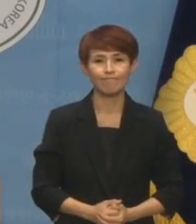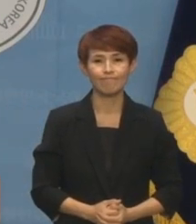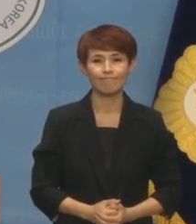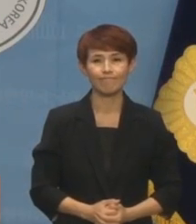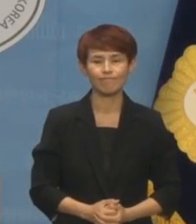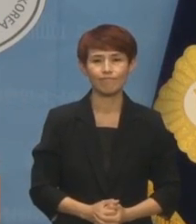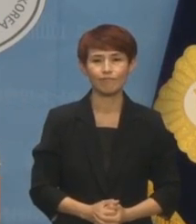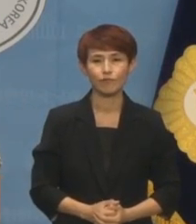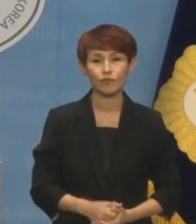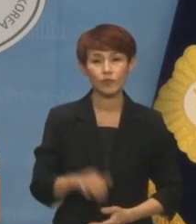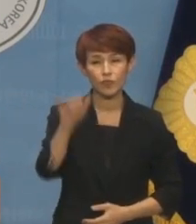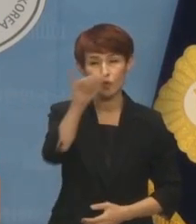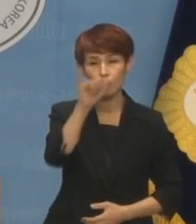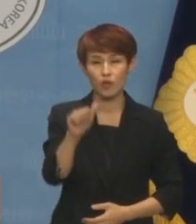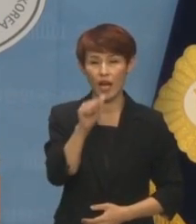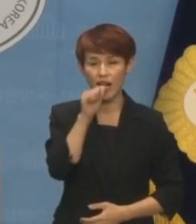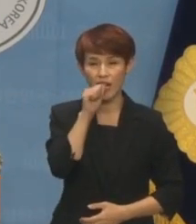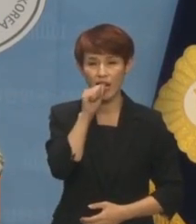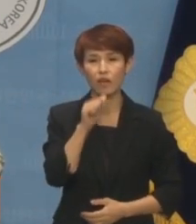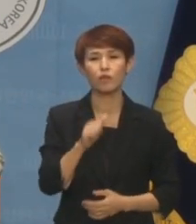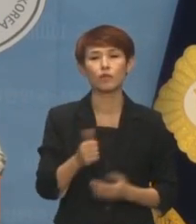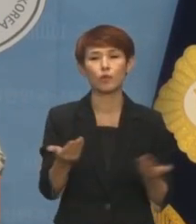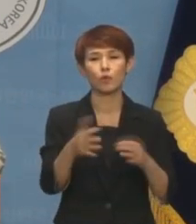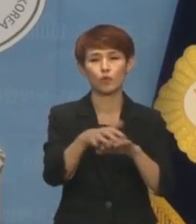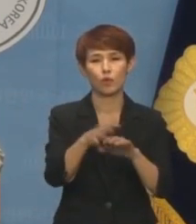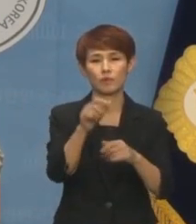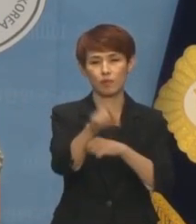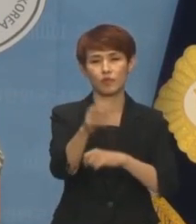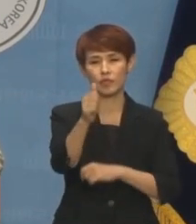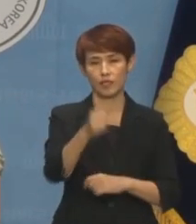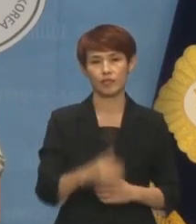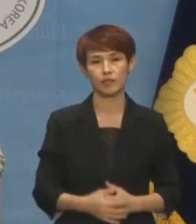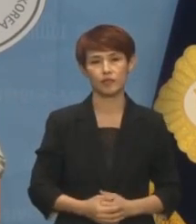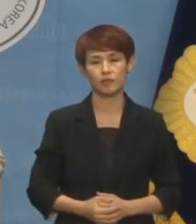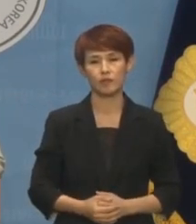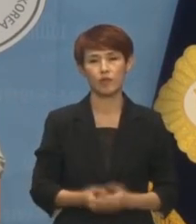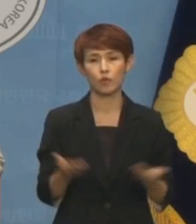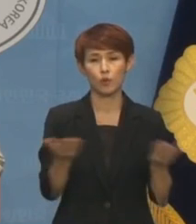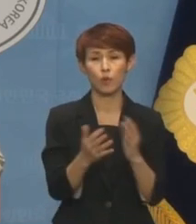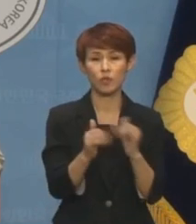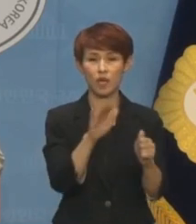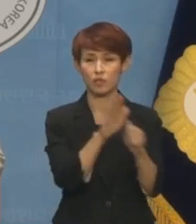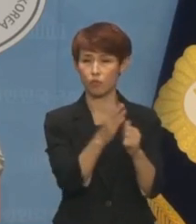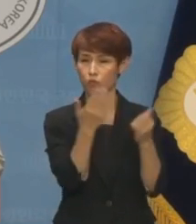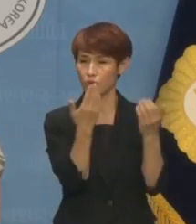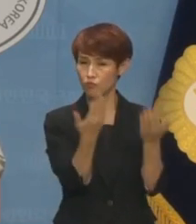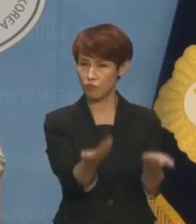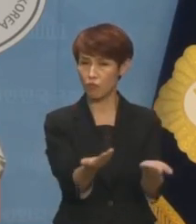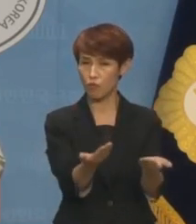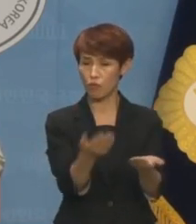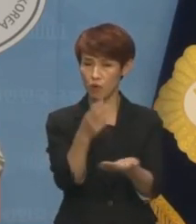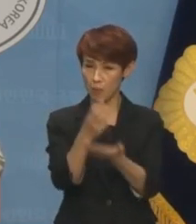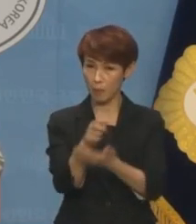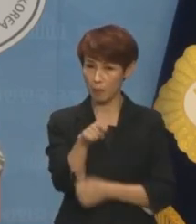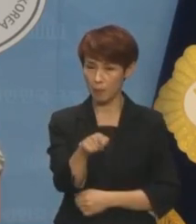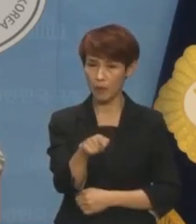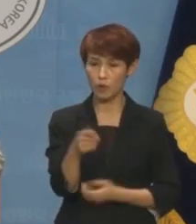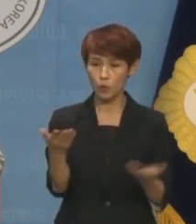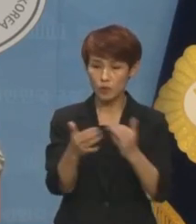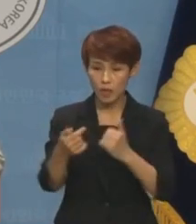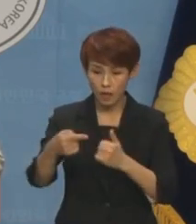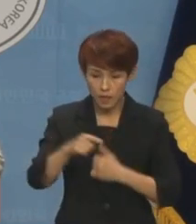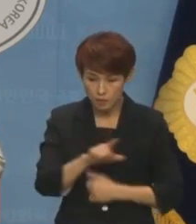예, 전국 금속노동조합 사무처장 엄상진입니다. 노동자를 지원하겠다는 법안에 노동자는